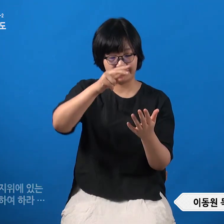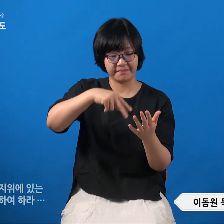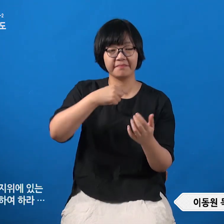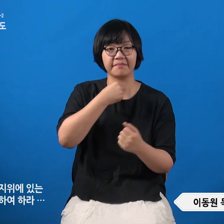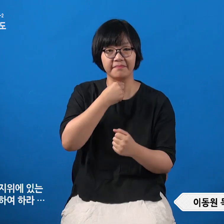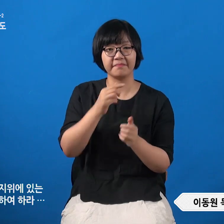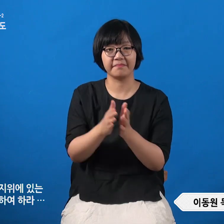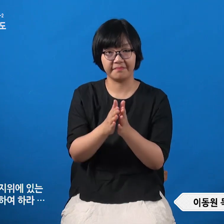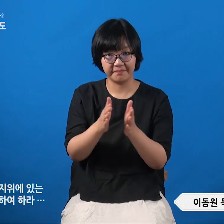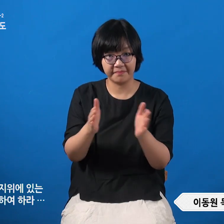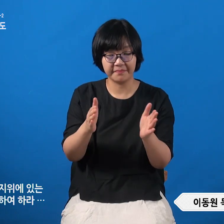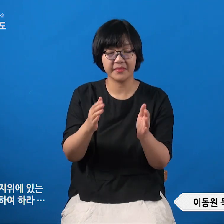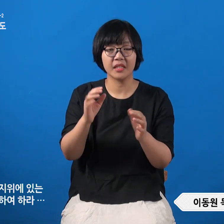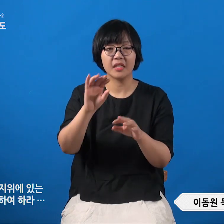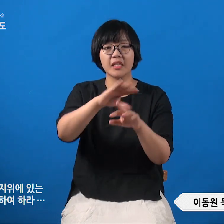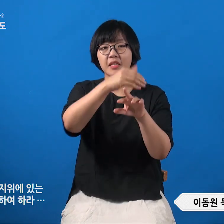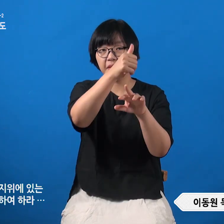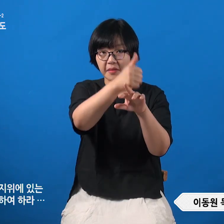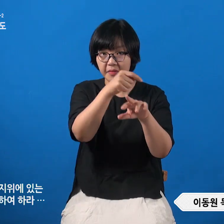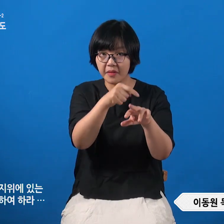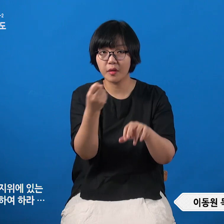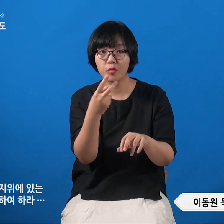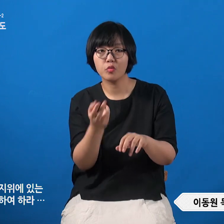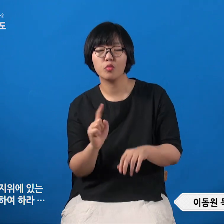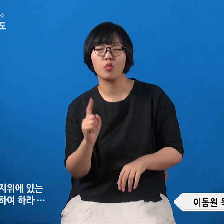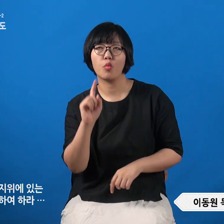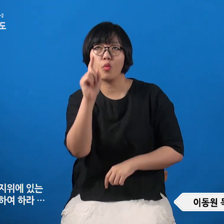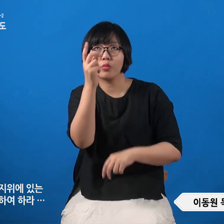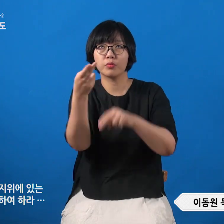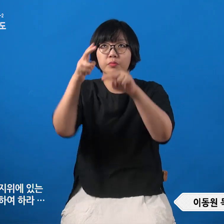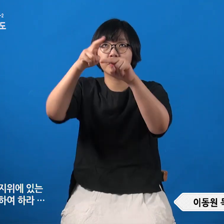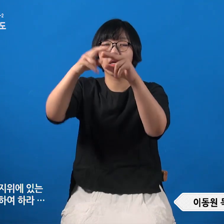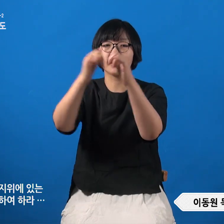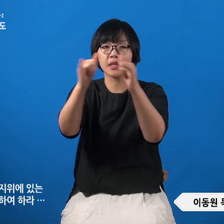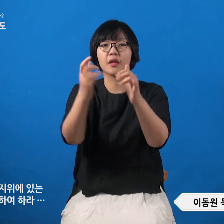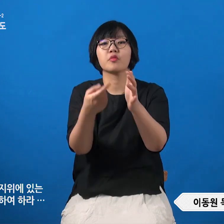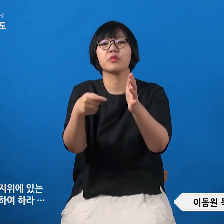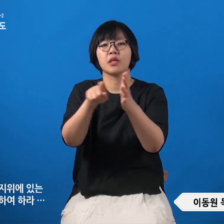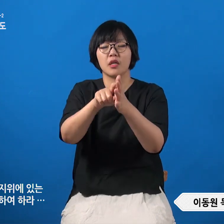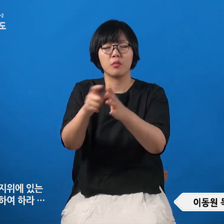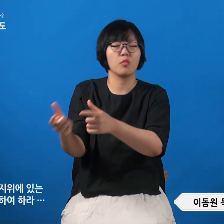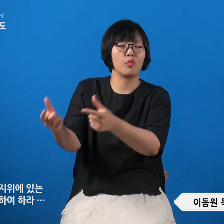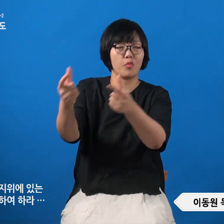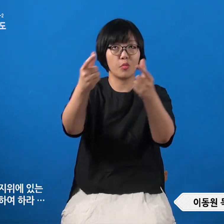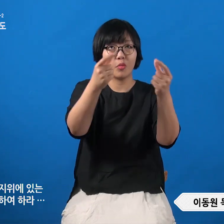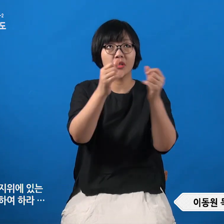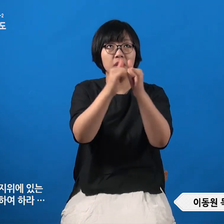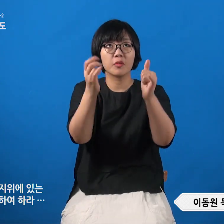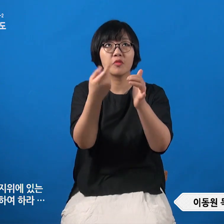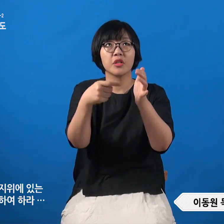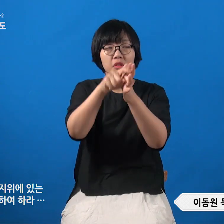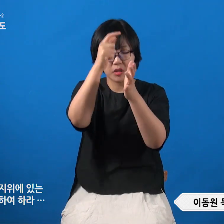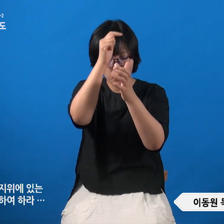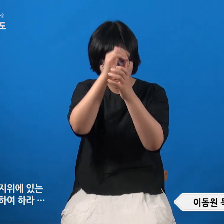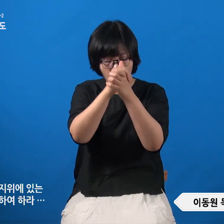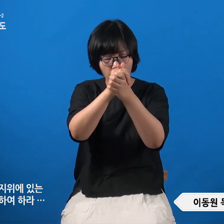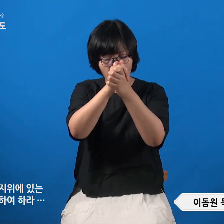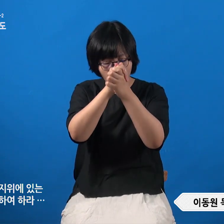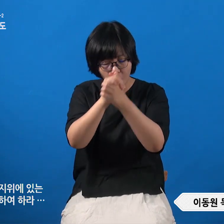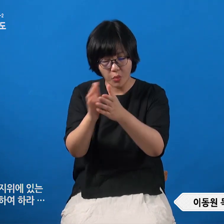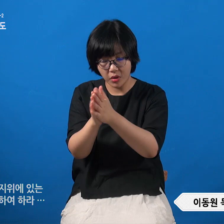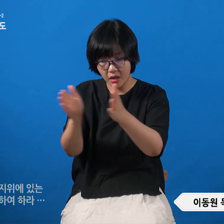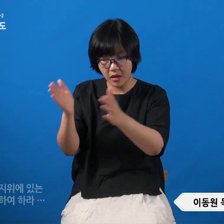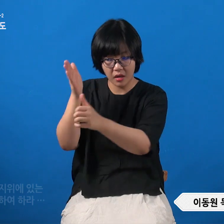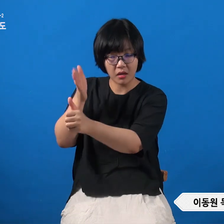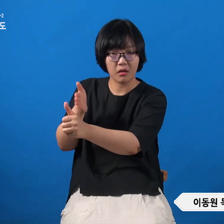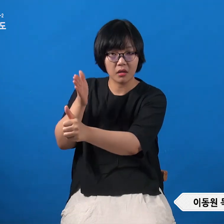읽습니다. 시작. 임금들과 높은 지위에 있는 모든 사람을 위하여 하라. 그러니까 임금들과 높은 지위에